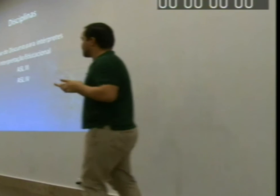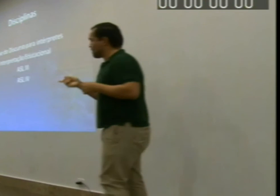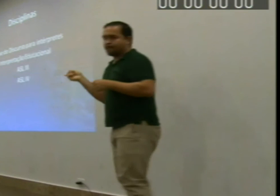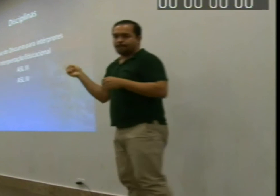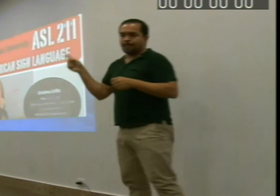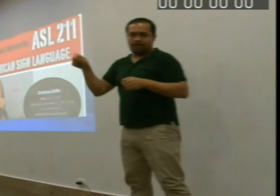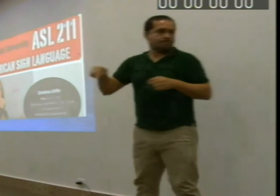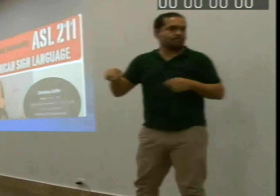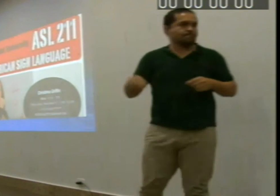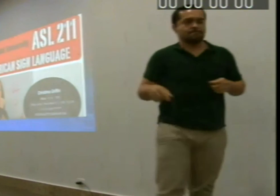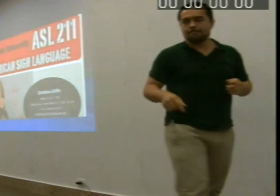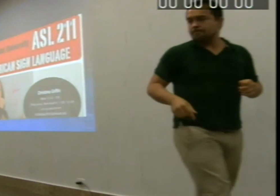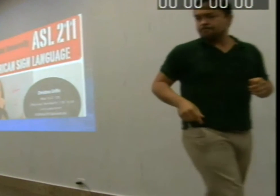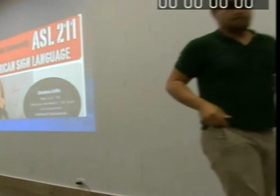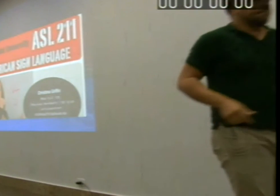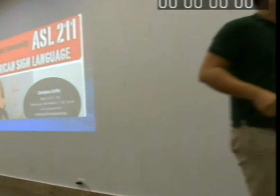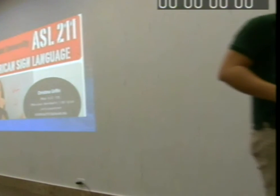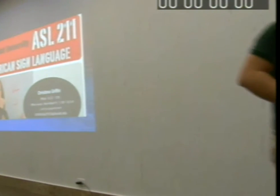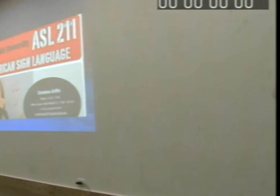e